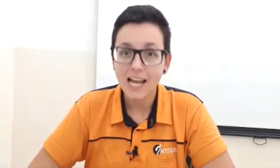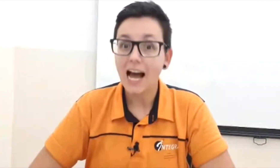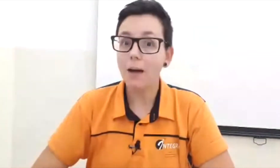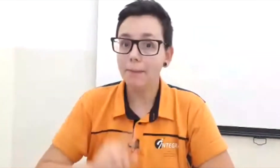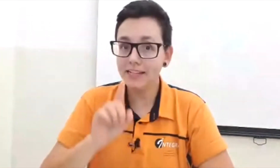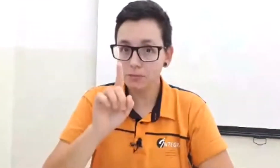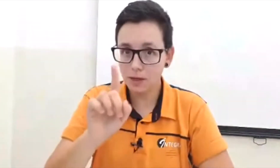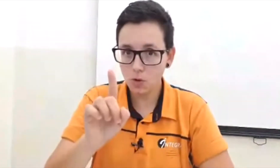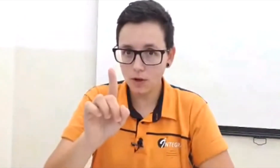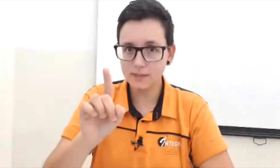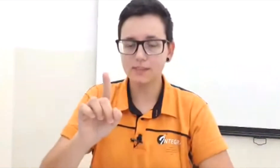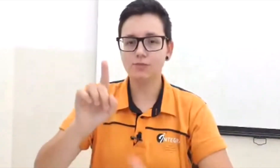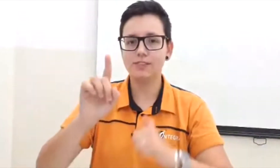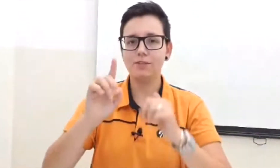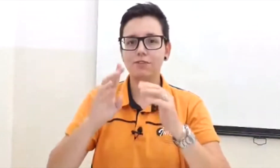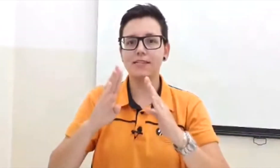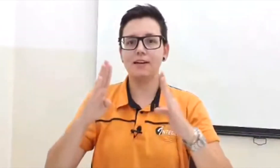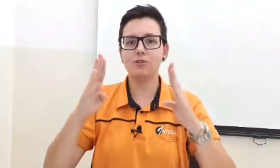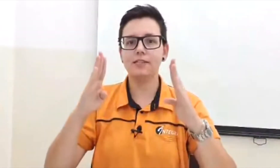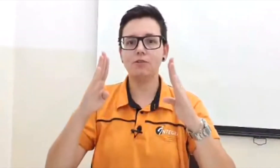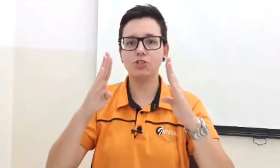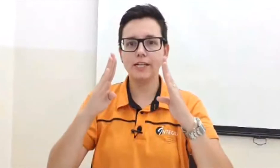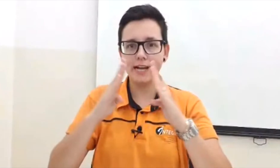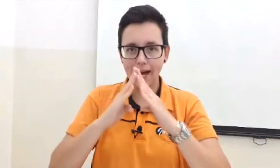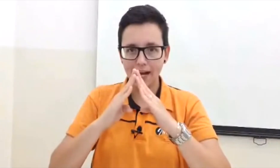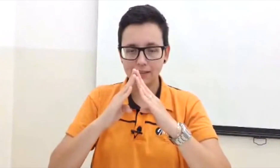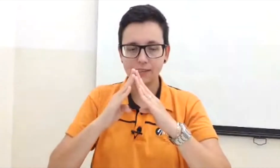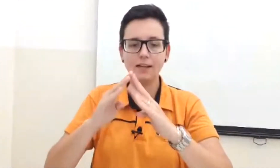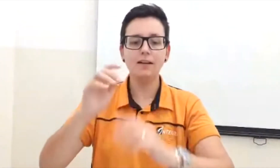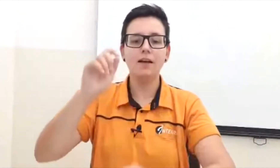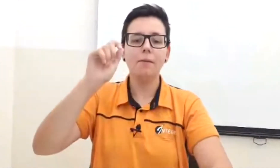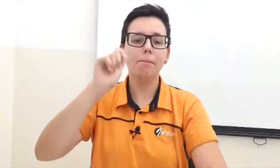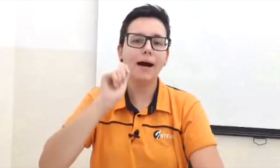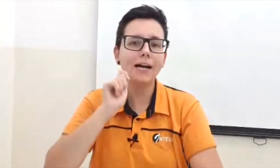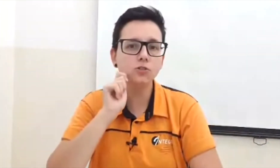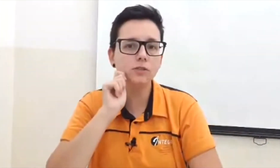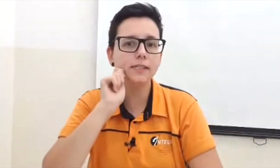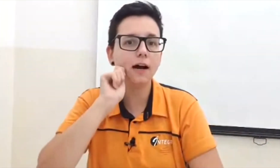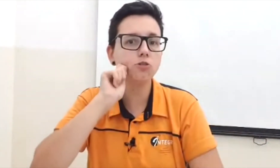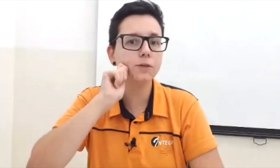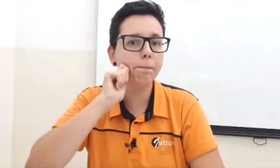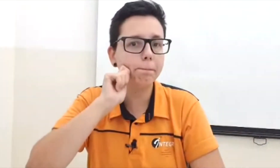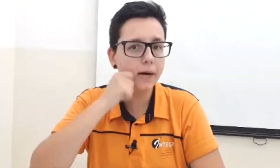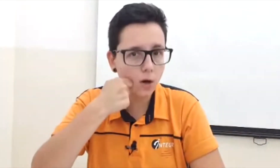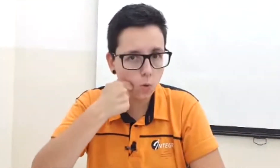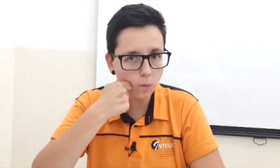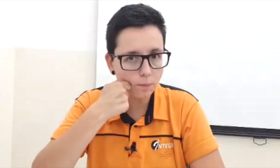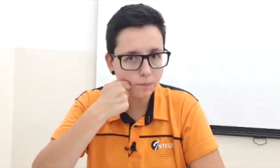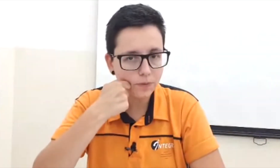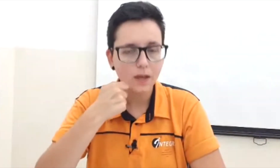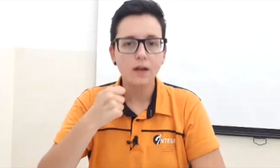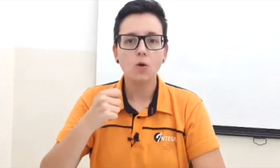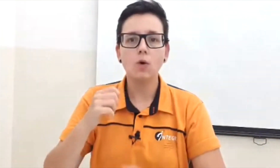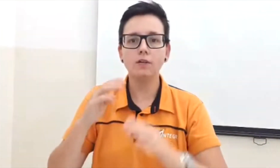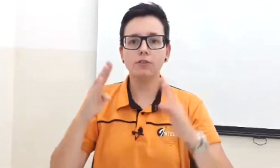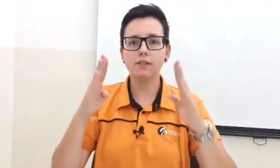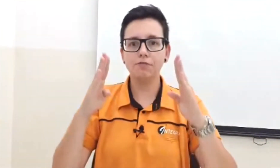A mesma coisa se você fizer o sinal de casa mais o sinal de pão. Quando você faz